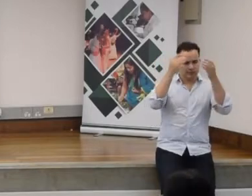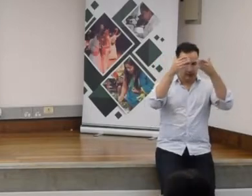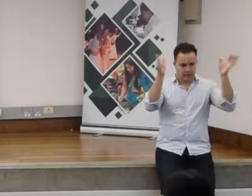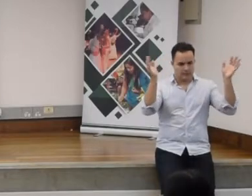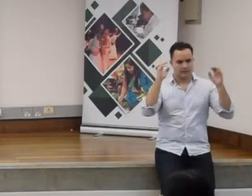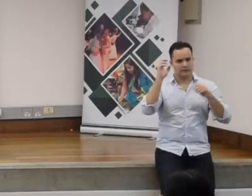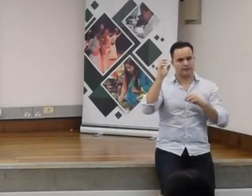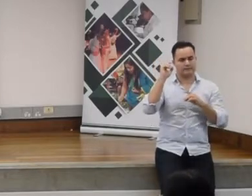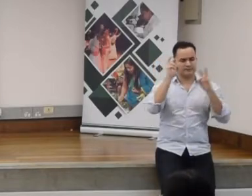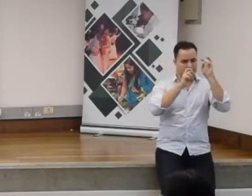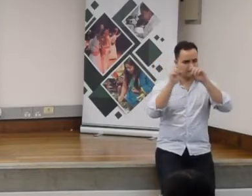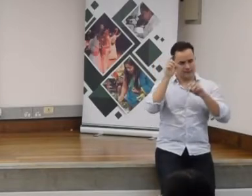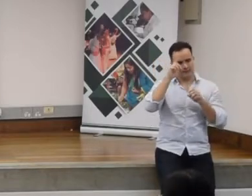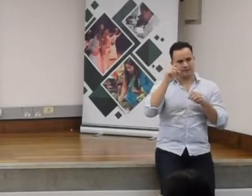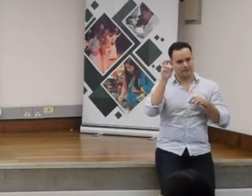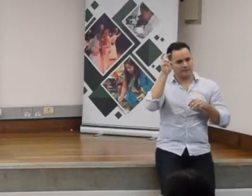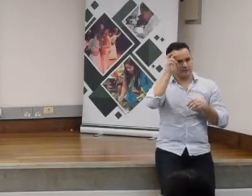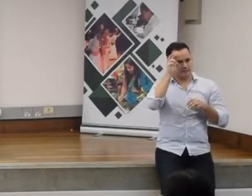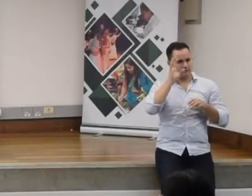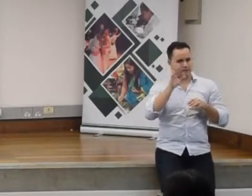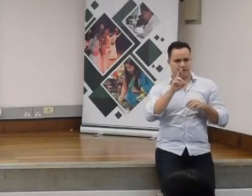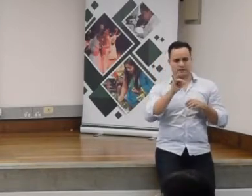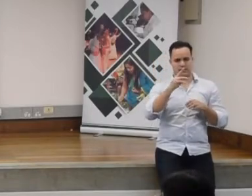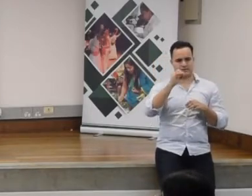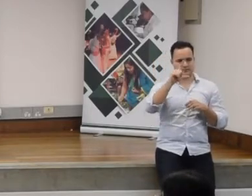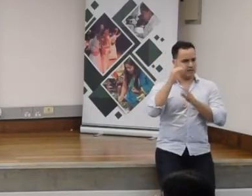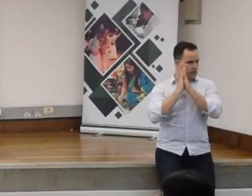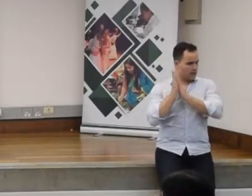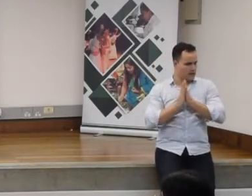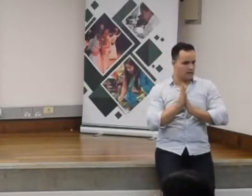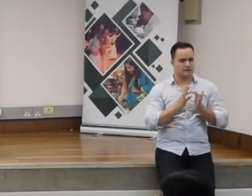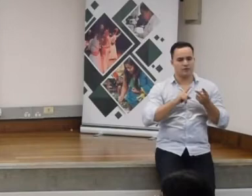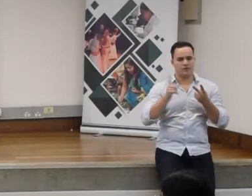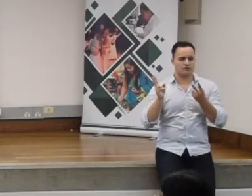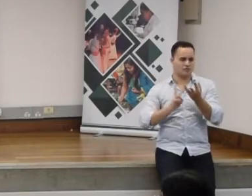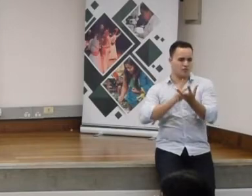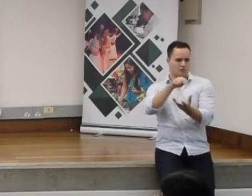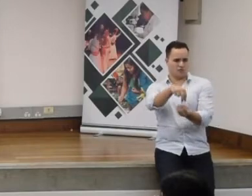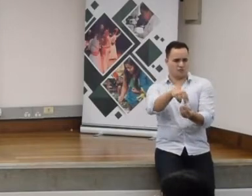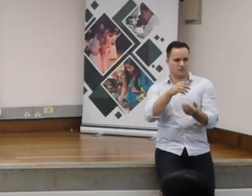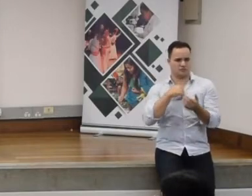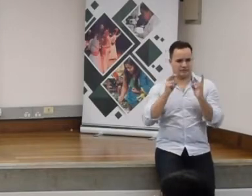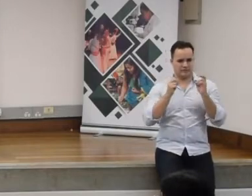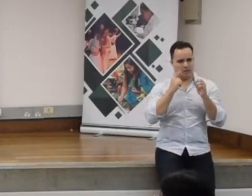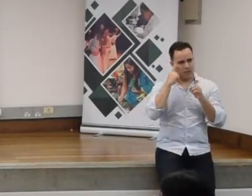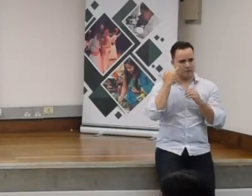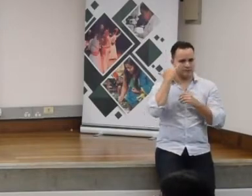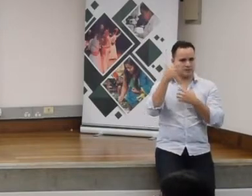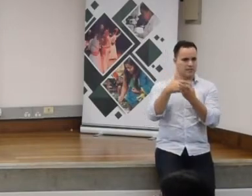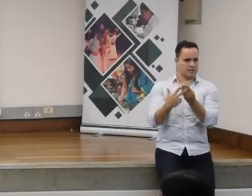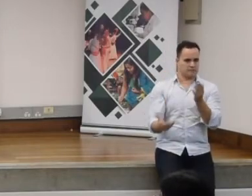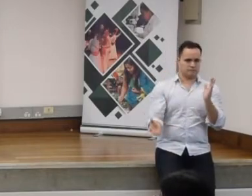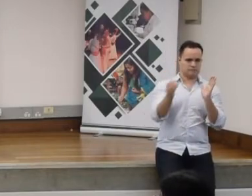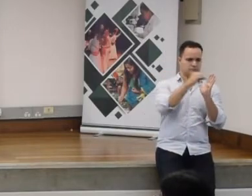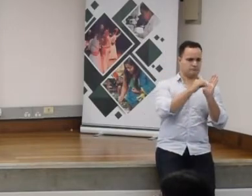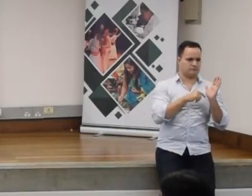Raizal, la socialización de los hallazgos de Ubuntu, ese instrumento para la gestión curricular que Sergio mencionaba hace un momento,